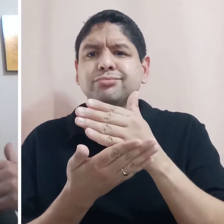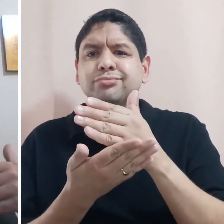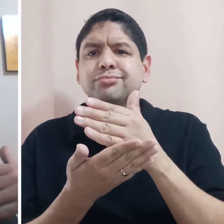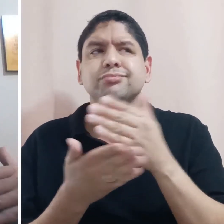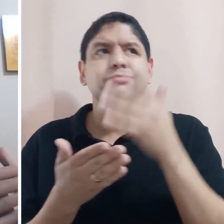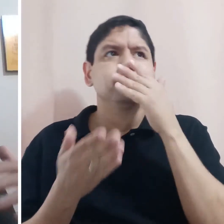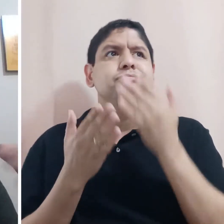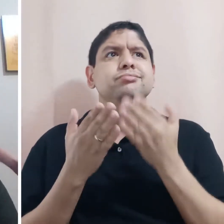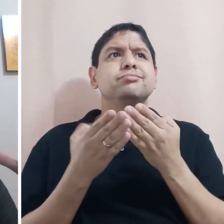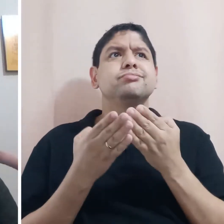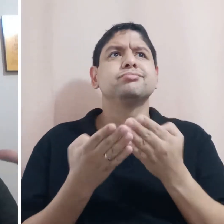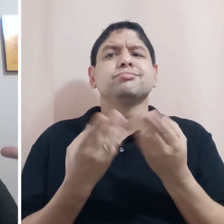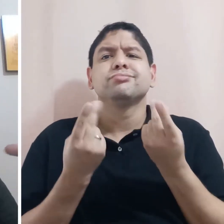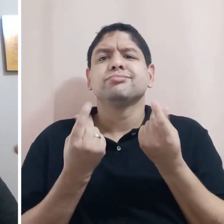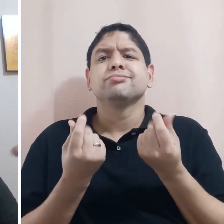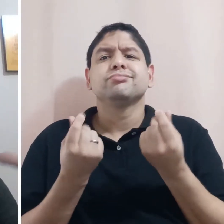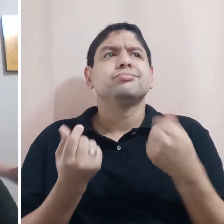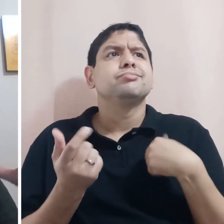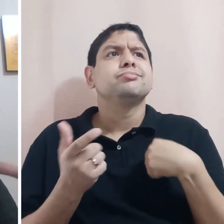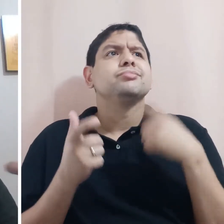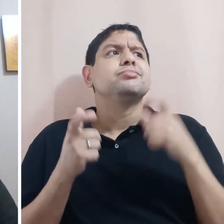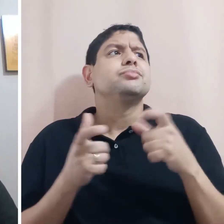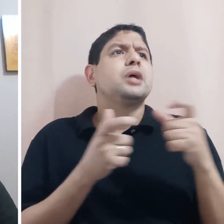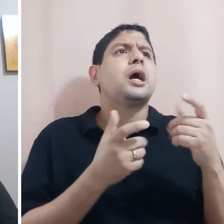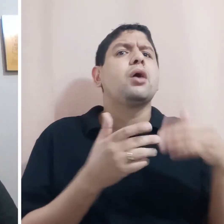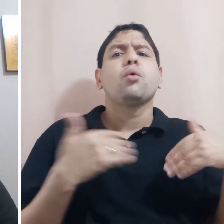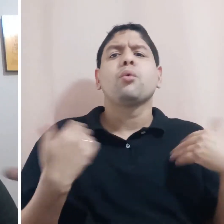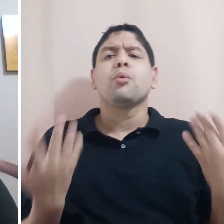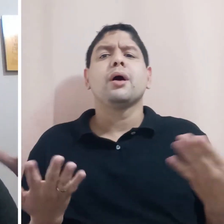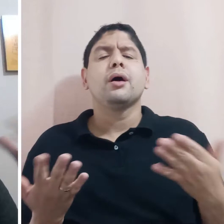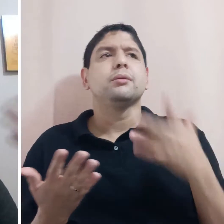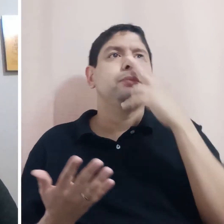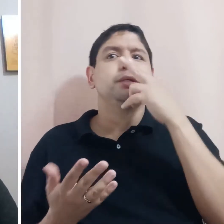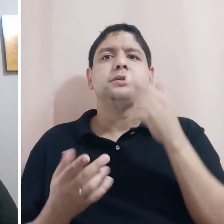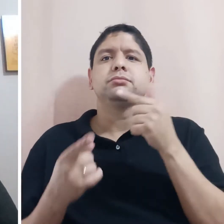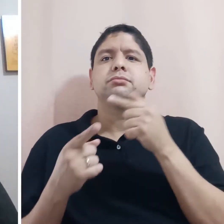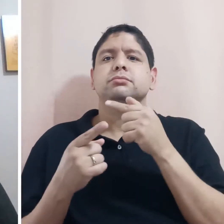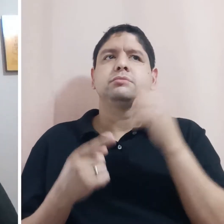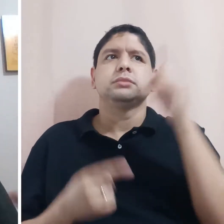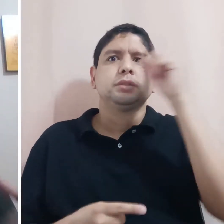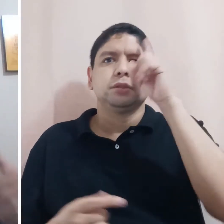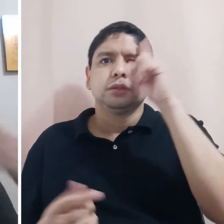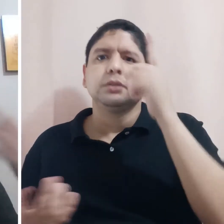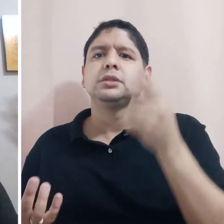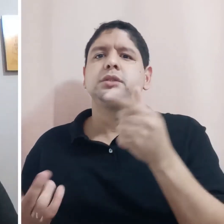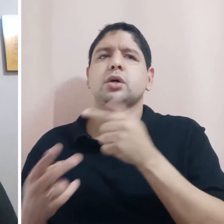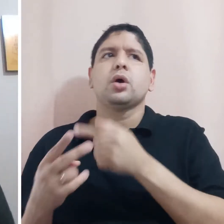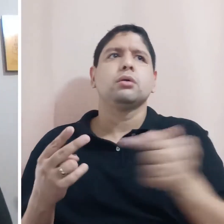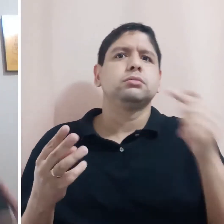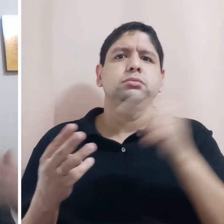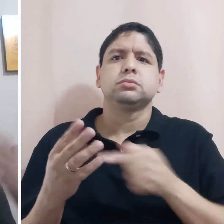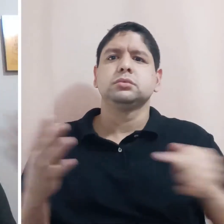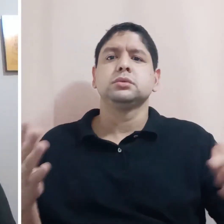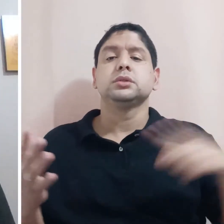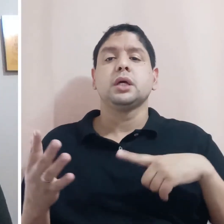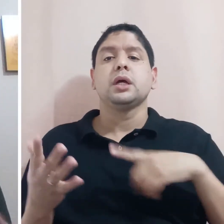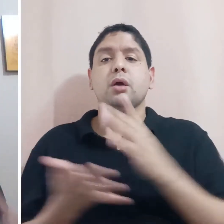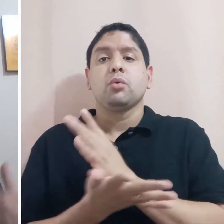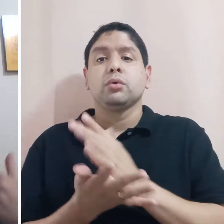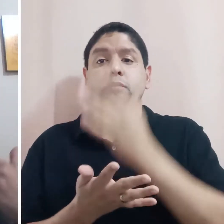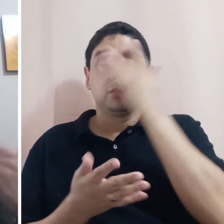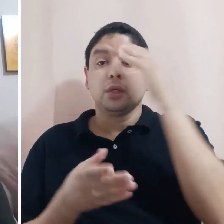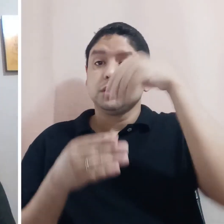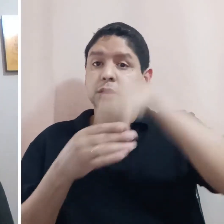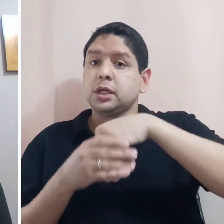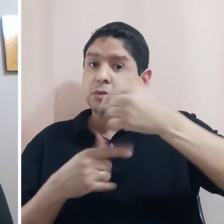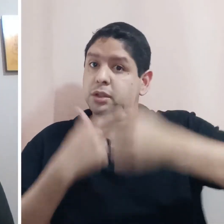os navios muitas vezes ficavam à deriva no mar, né? Sem muito ter para onde ir, e poderiam ficar dias e semanas,